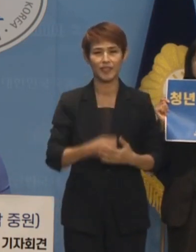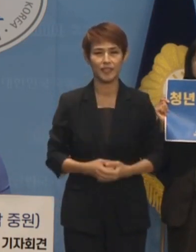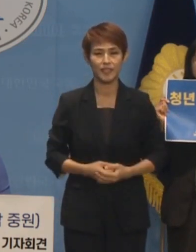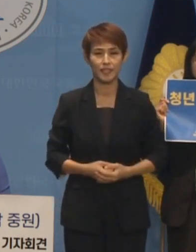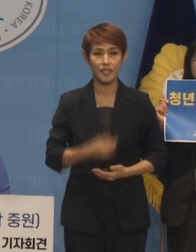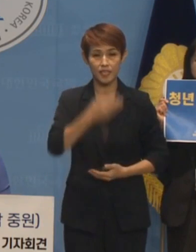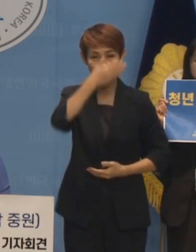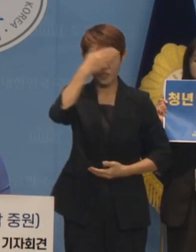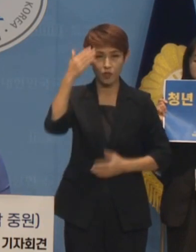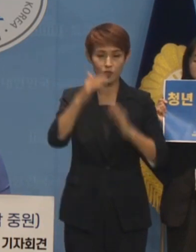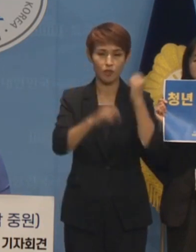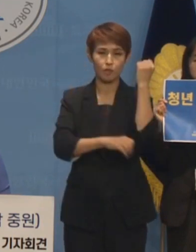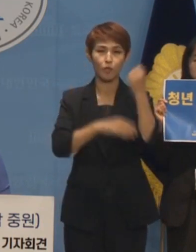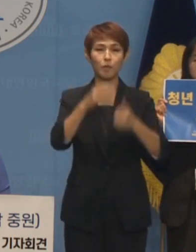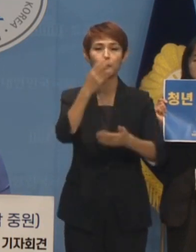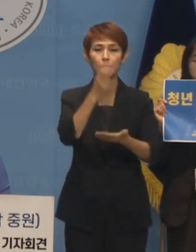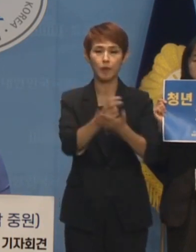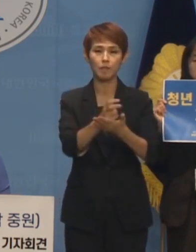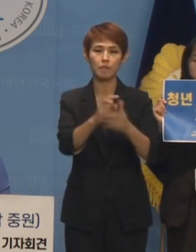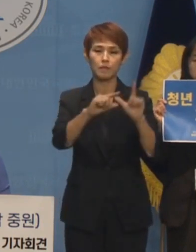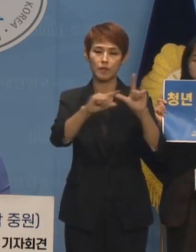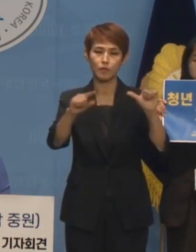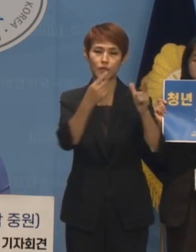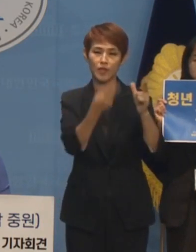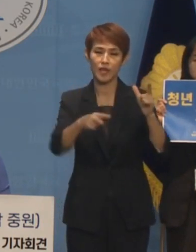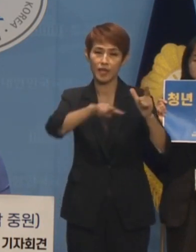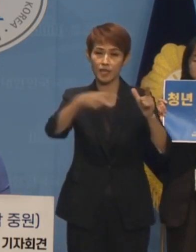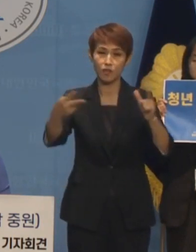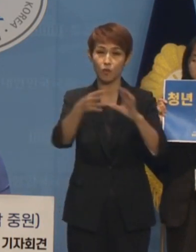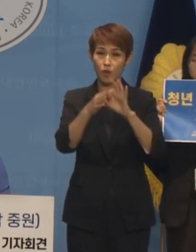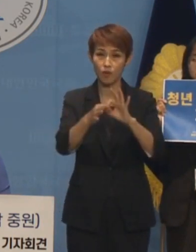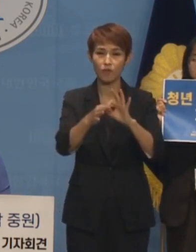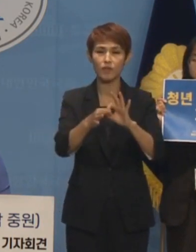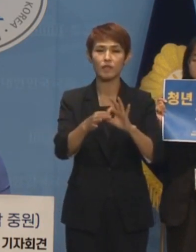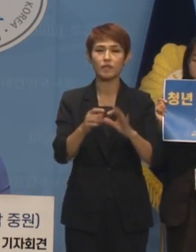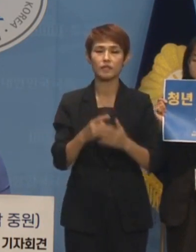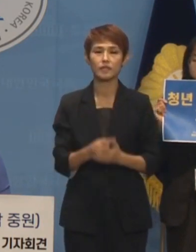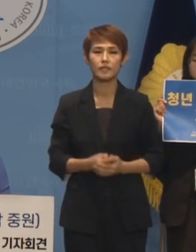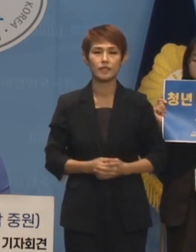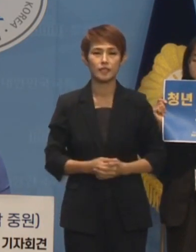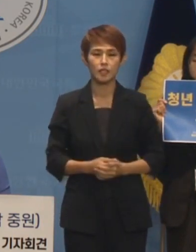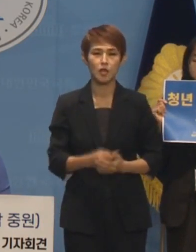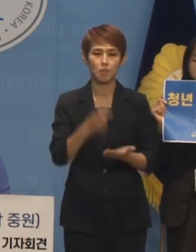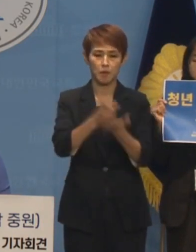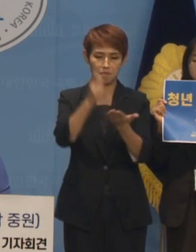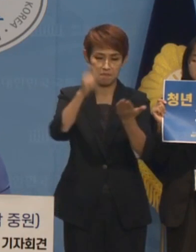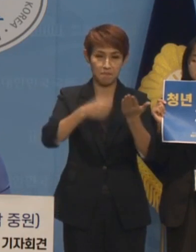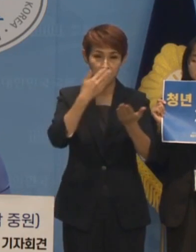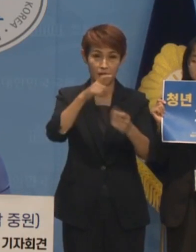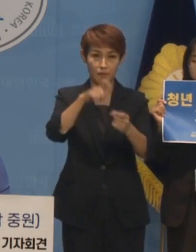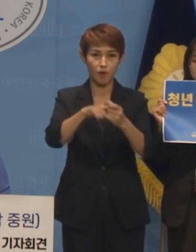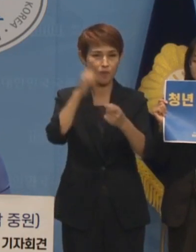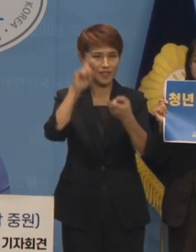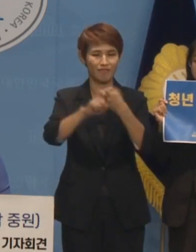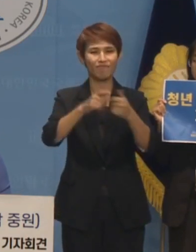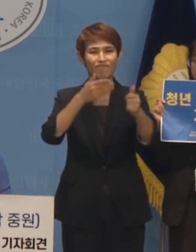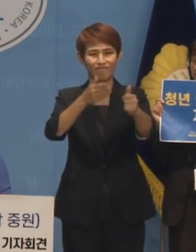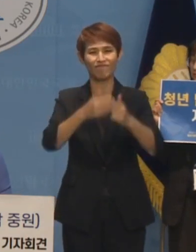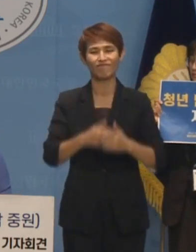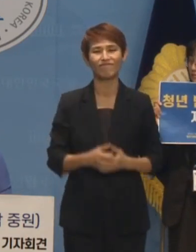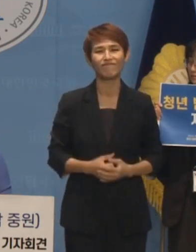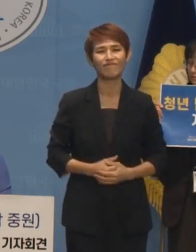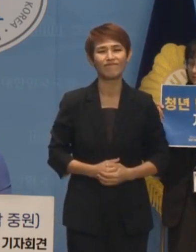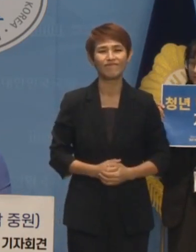개정 법률안과 성남시 청년기본소득 지급 조례안이 통과될 수 있도록 많은 관심 부탁드립니다. 감사합니다.